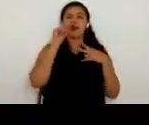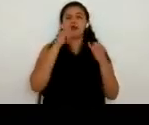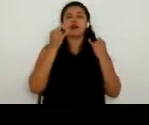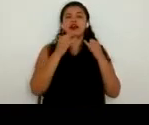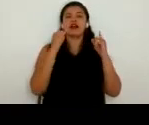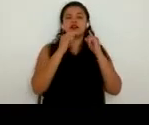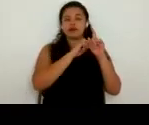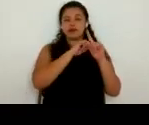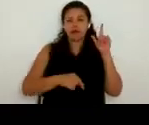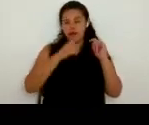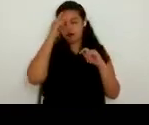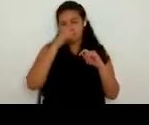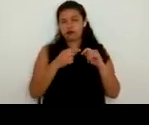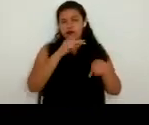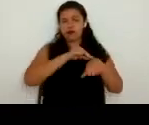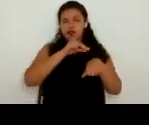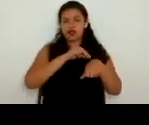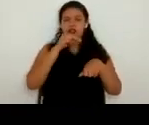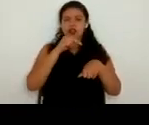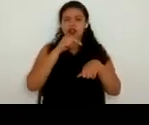ciencias médicas y nutrición